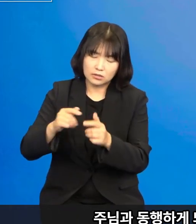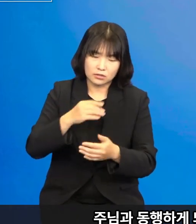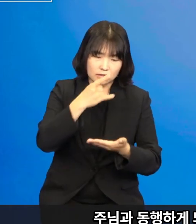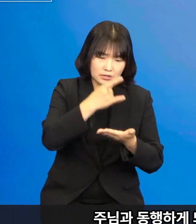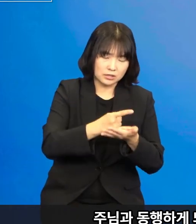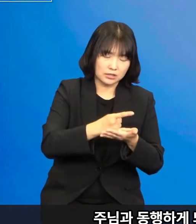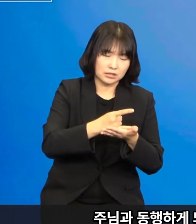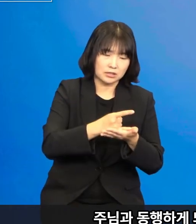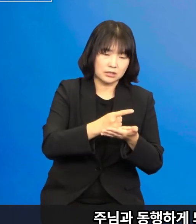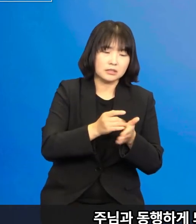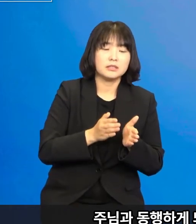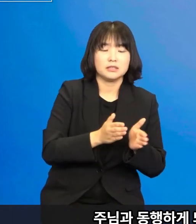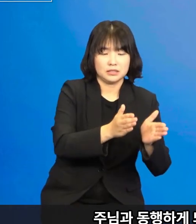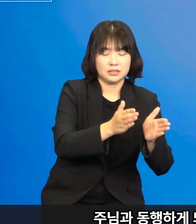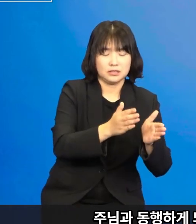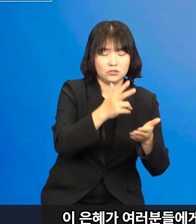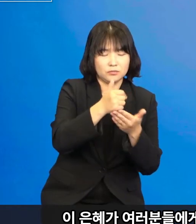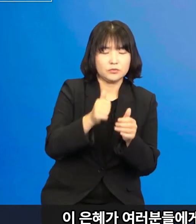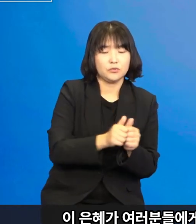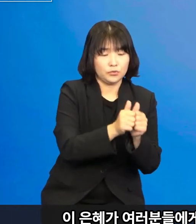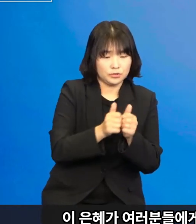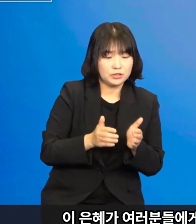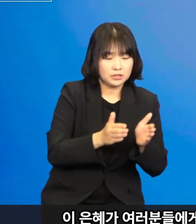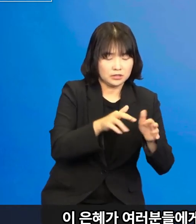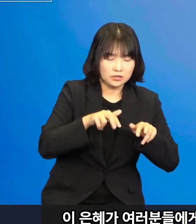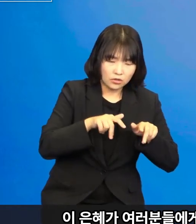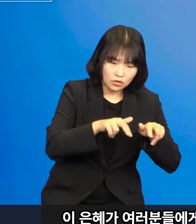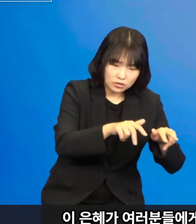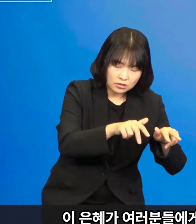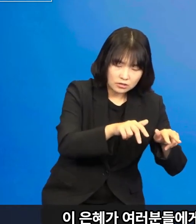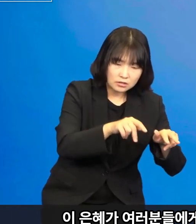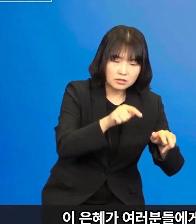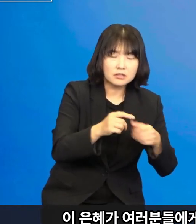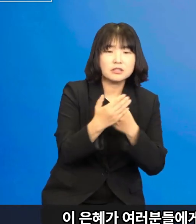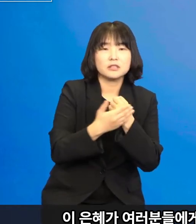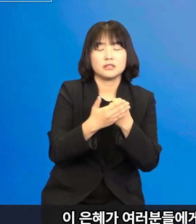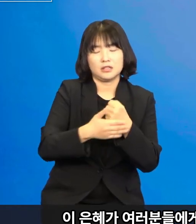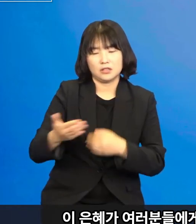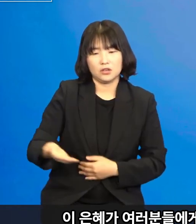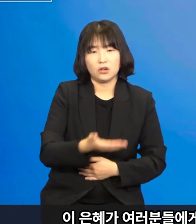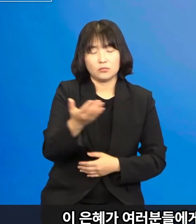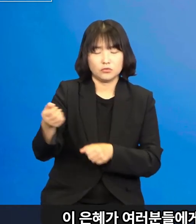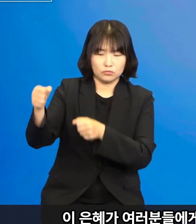되는 길을 걷게 되었다라고, 이 은혜가 여러분들에게도 부어지게 되기를 축복합니다.